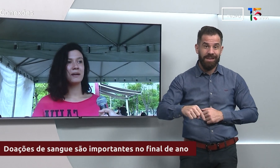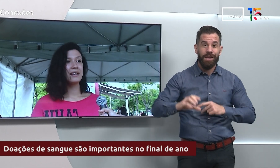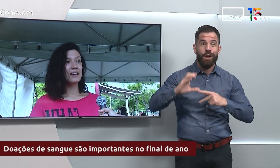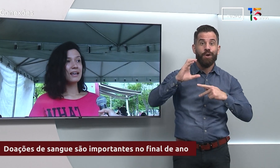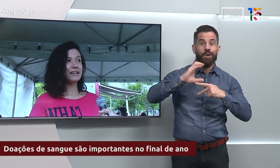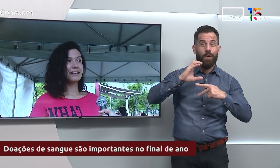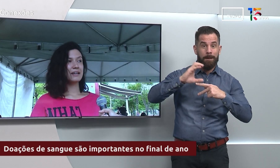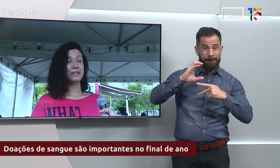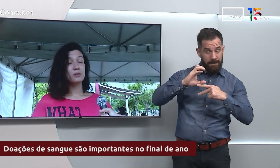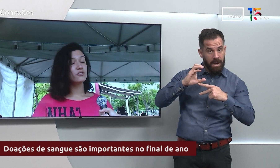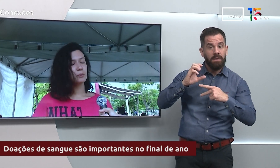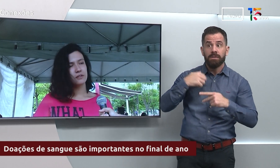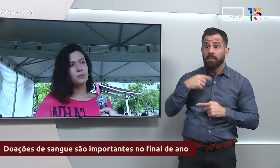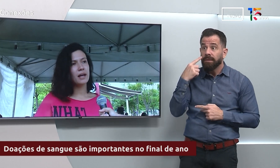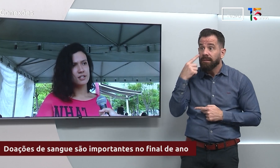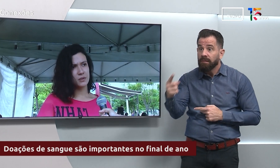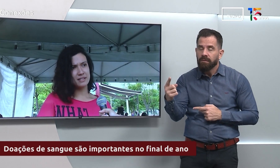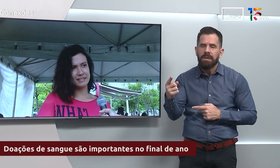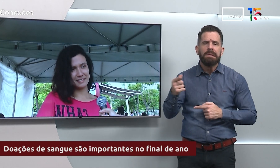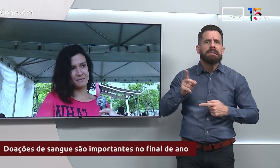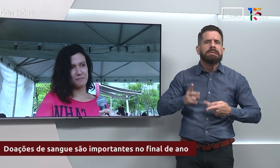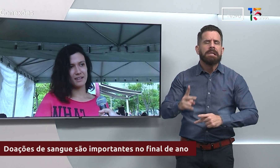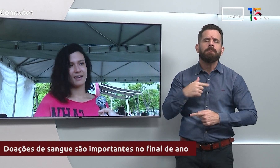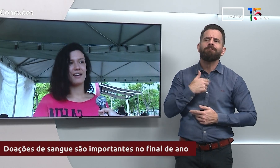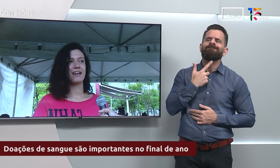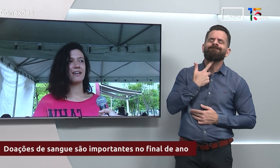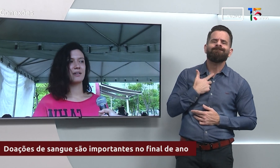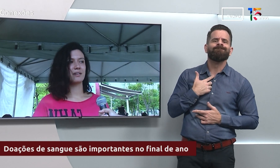doação e eu sempre tive muita vontade de doar sangue.